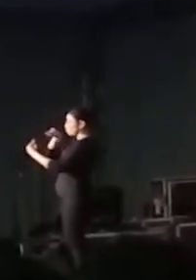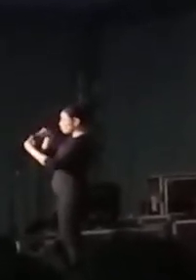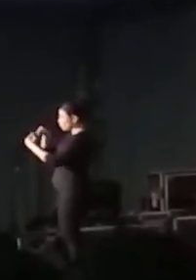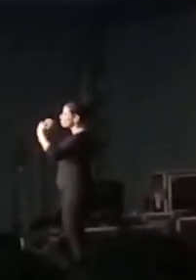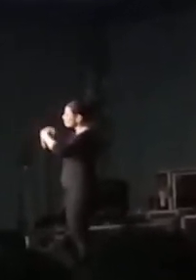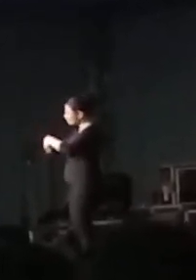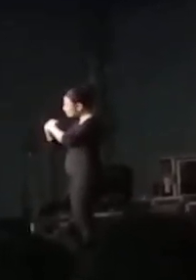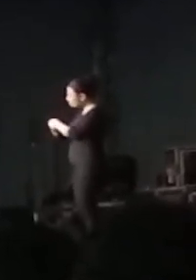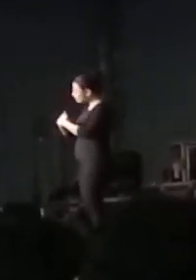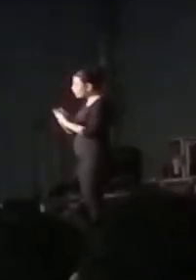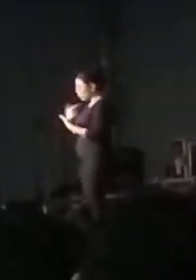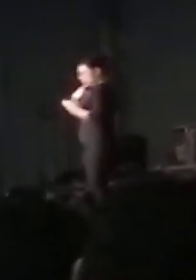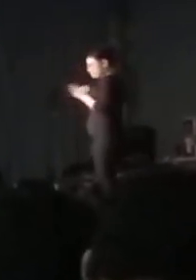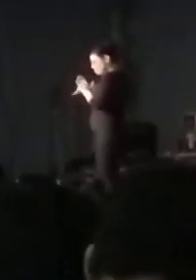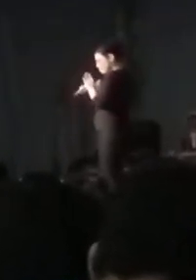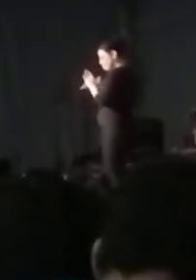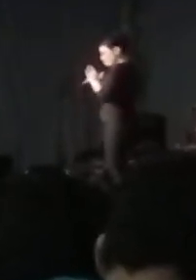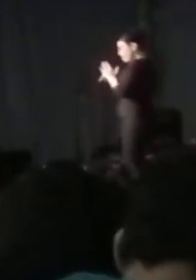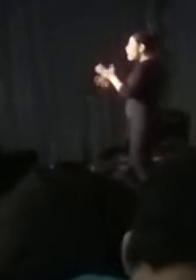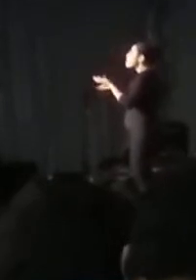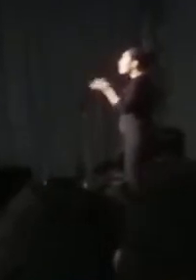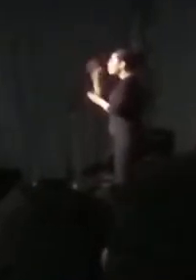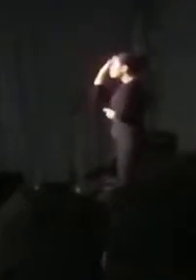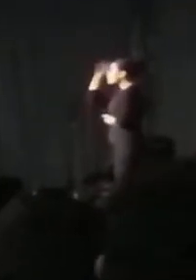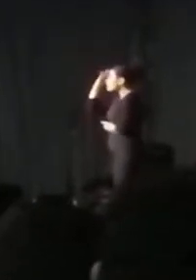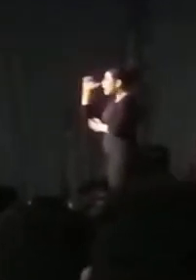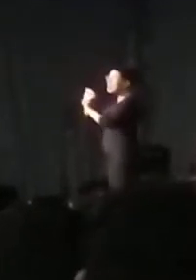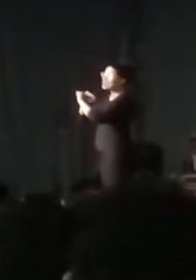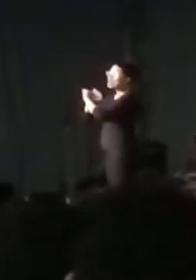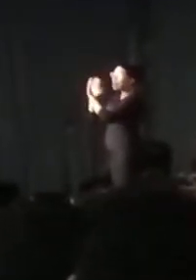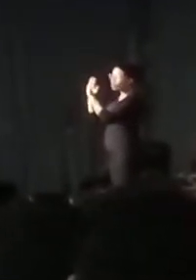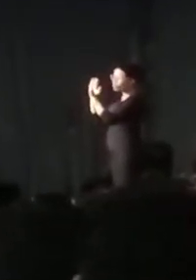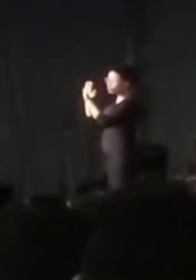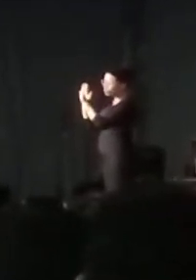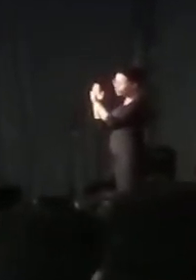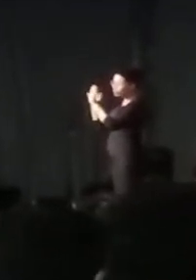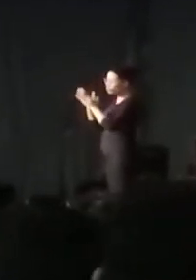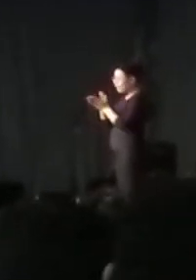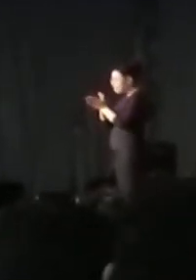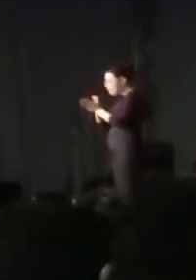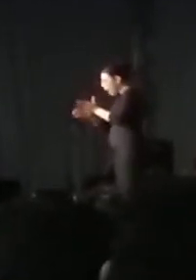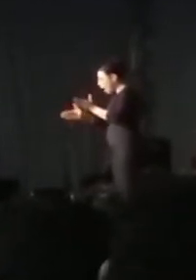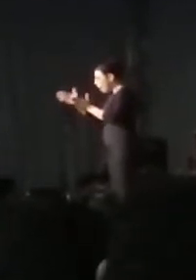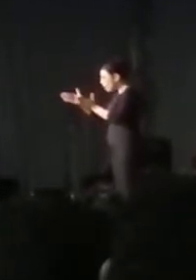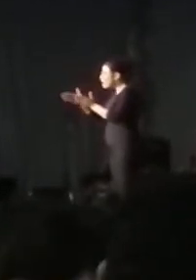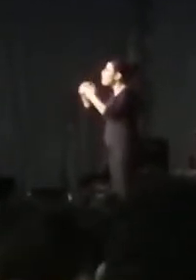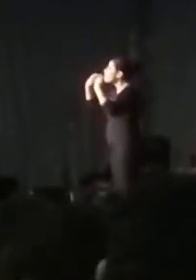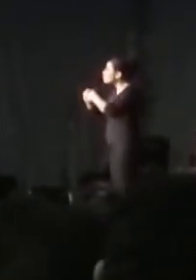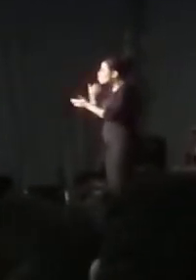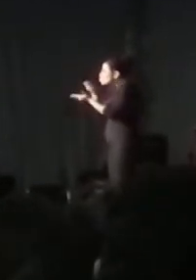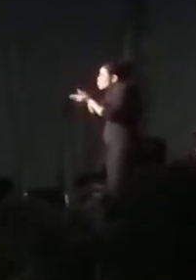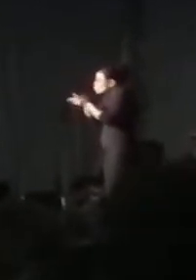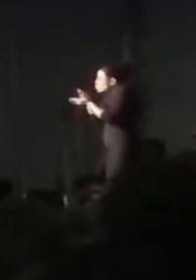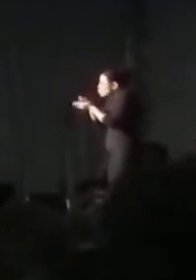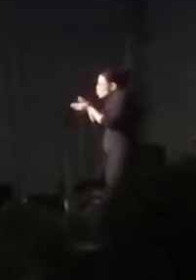né? Então, eu estou pesquisando, quero entender o quadro completo. Segundo, eu tenho que estudar